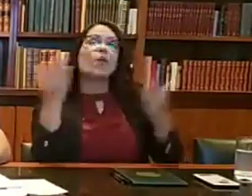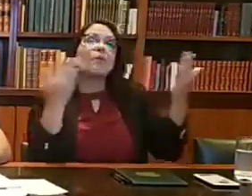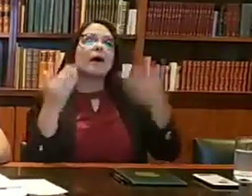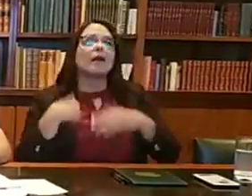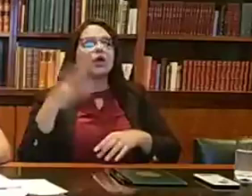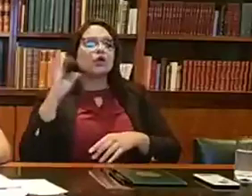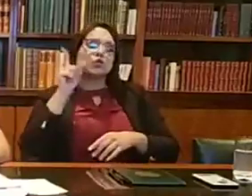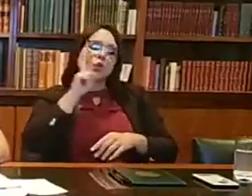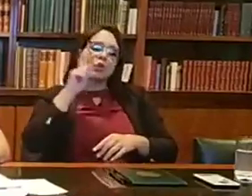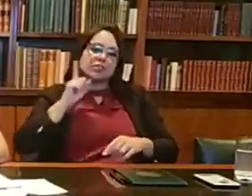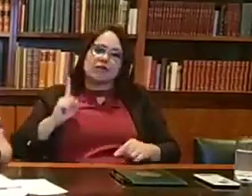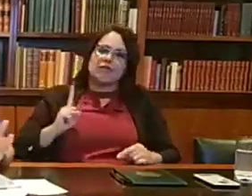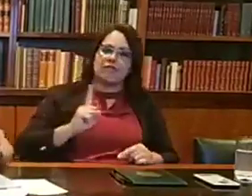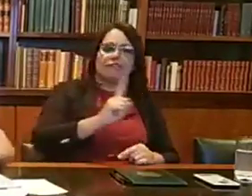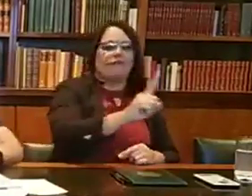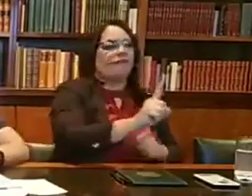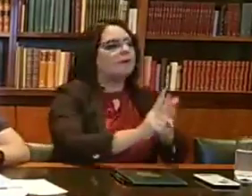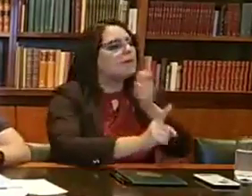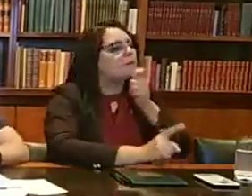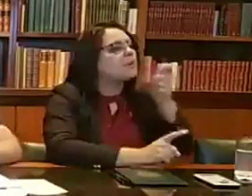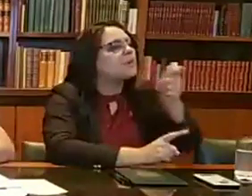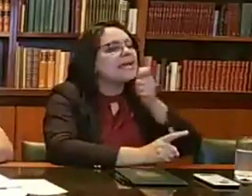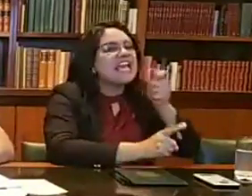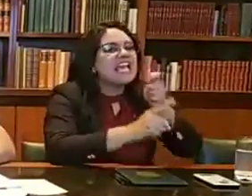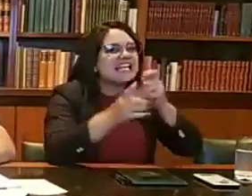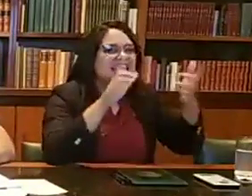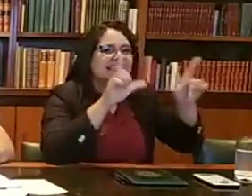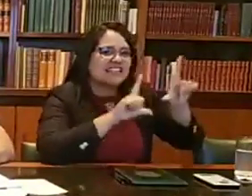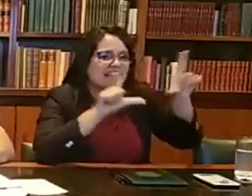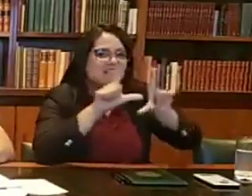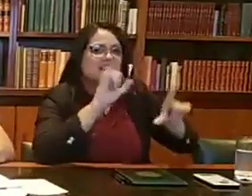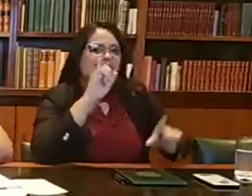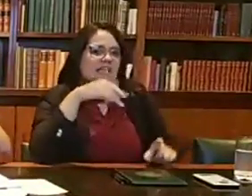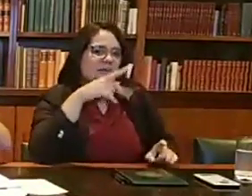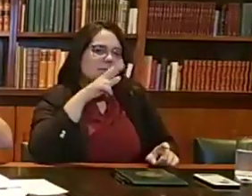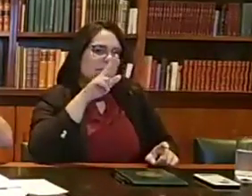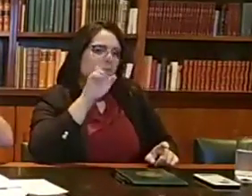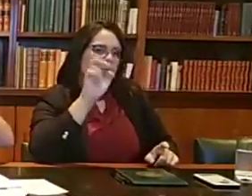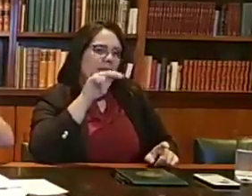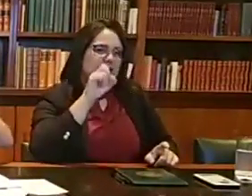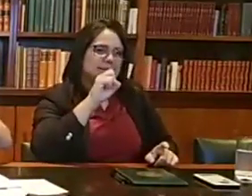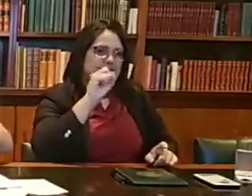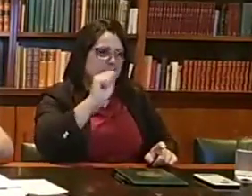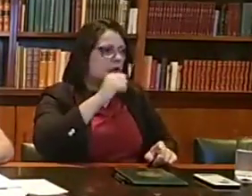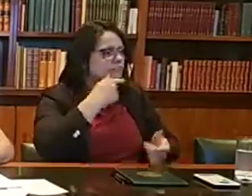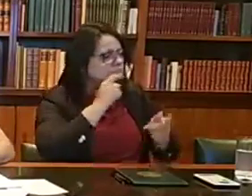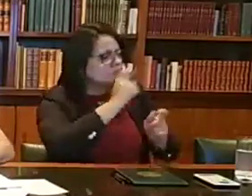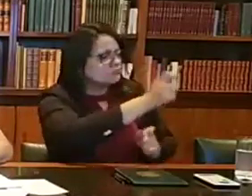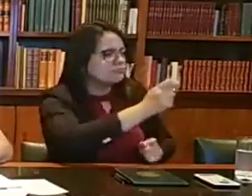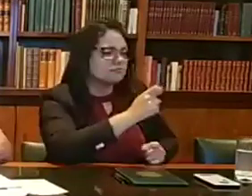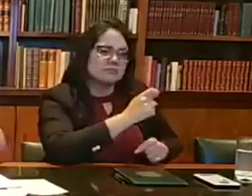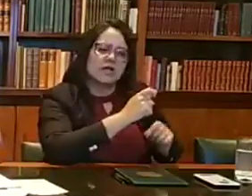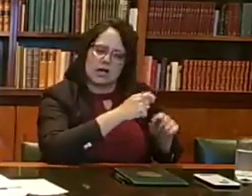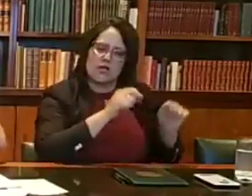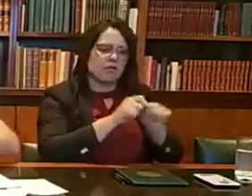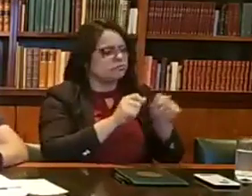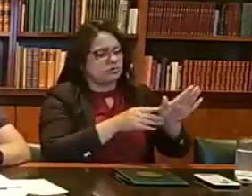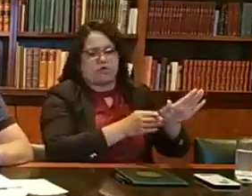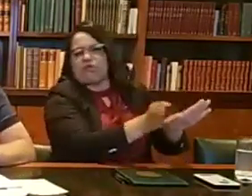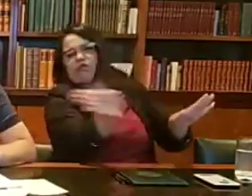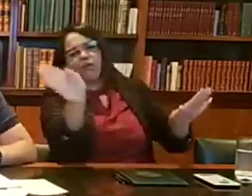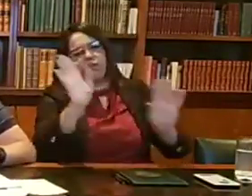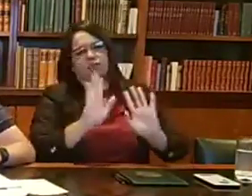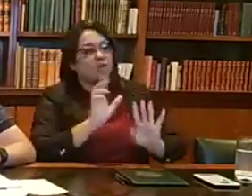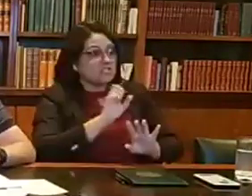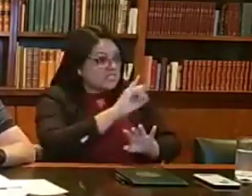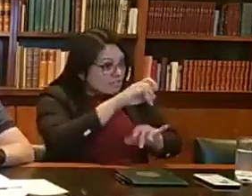Querem vender. É porque o senhor dá ibope. Esse é o problema. Mas enquanto não começar a divulgar a verdade, certo? Nós não vamos mais falar com a